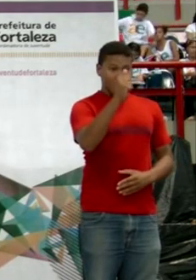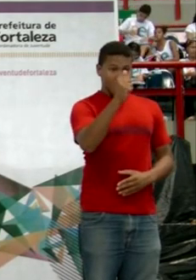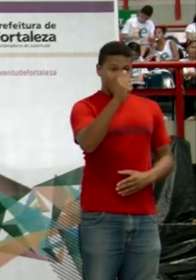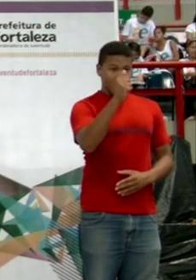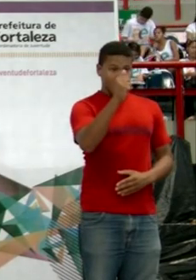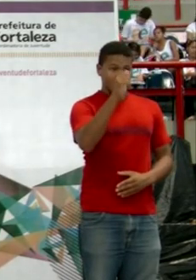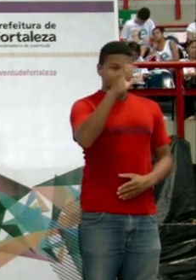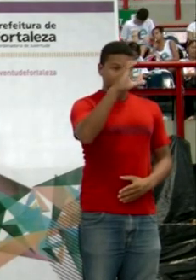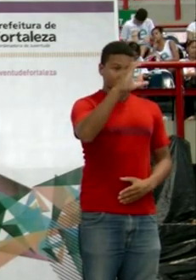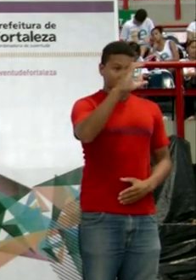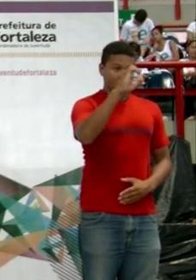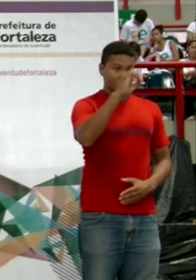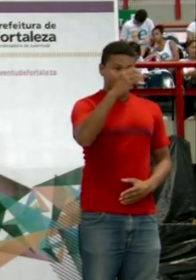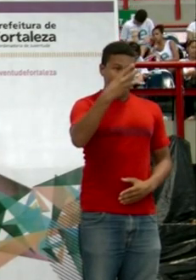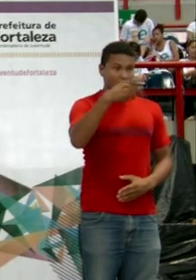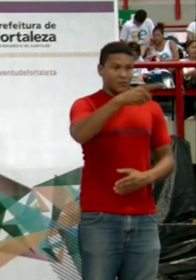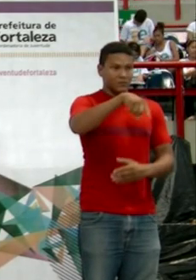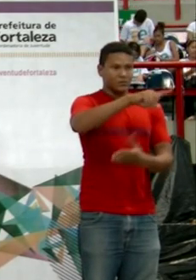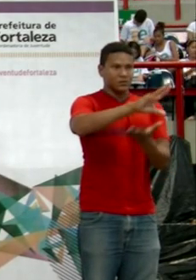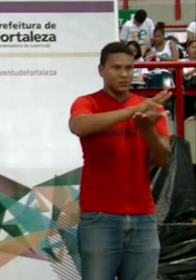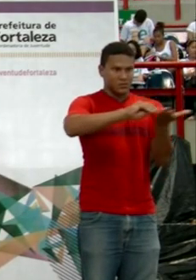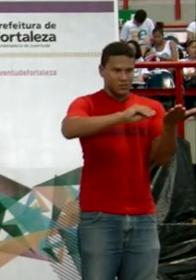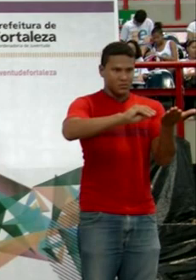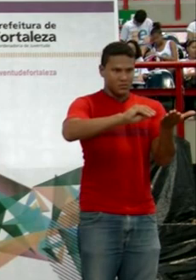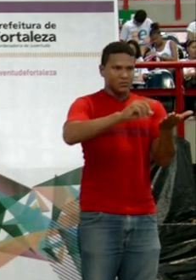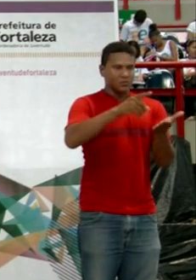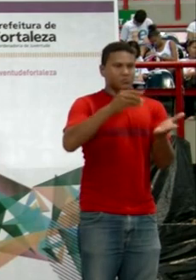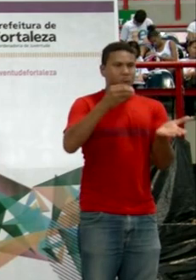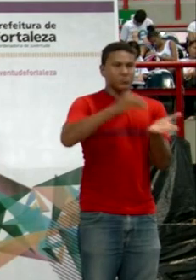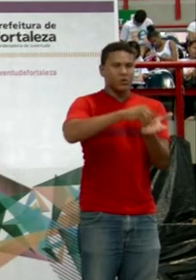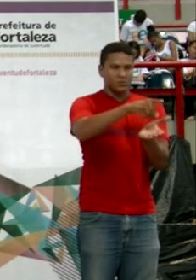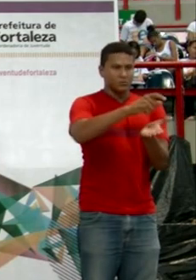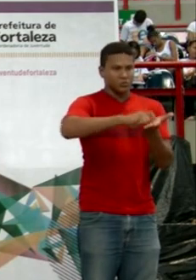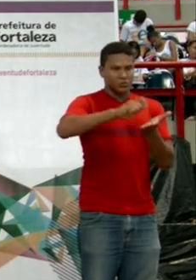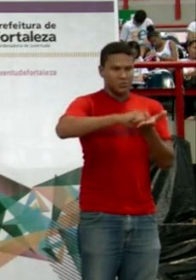CaCO3, que é o carbonato de cálcio. Escreva a formulazinha dele,